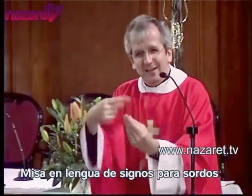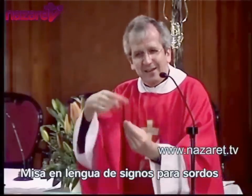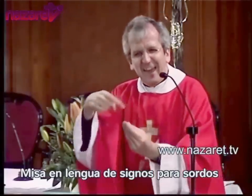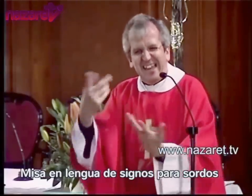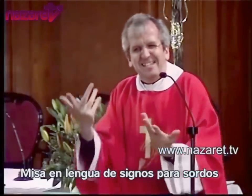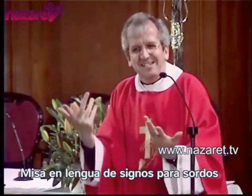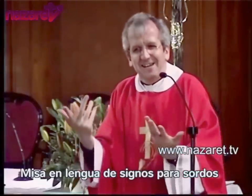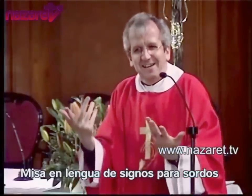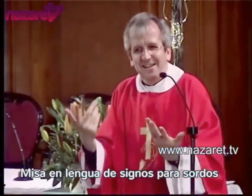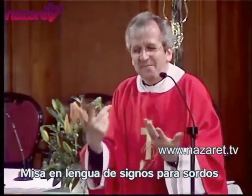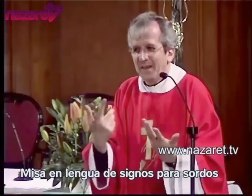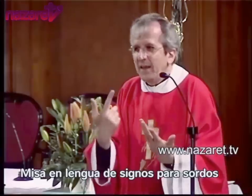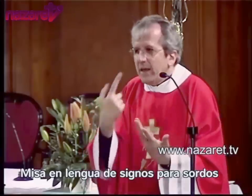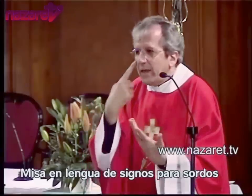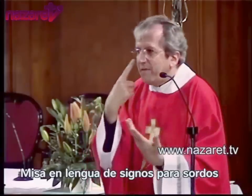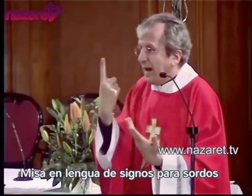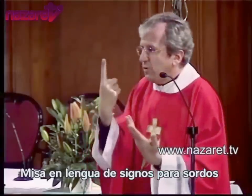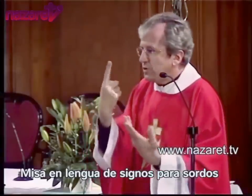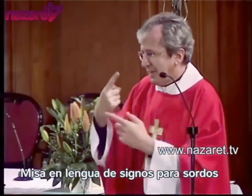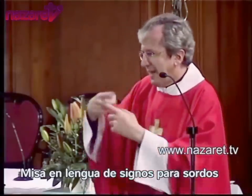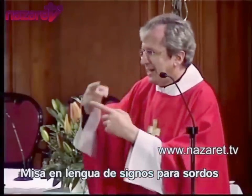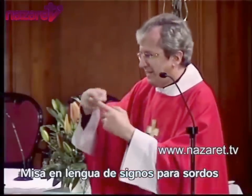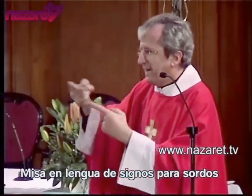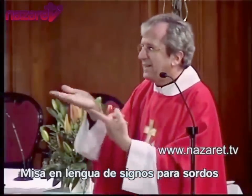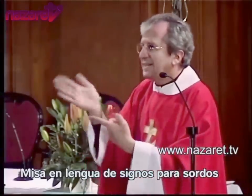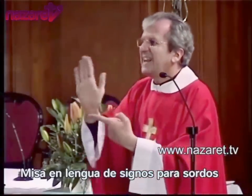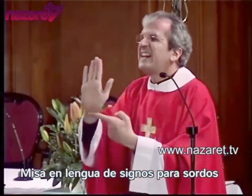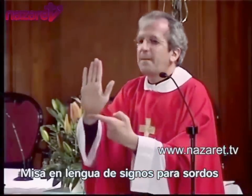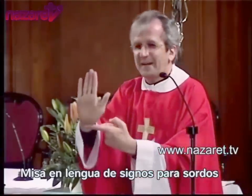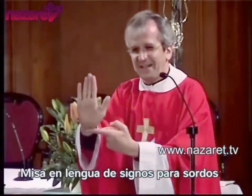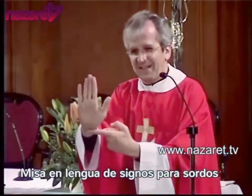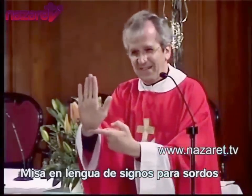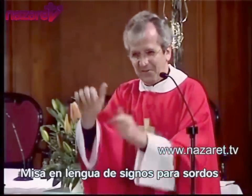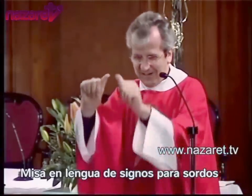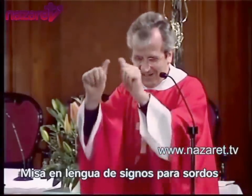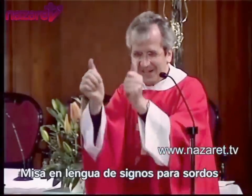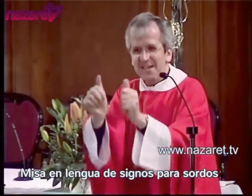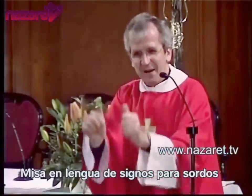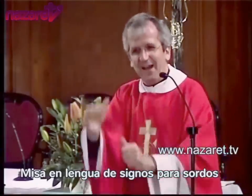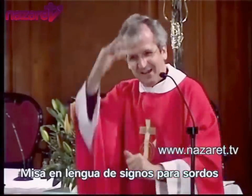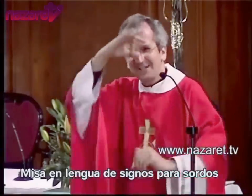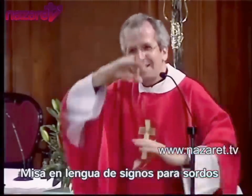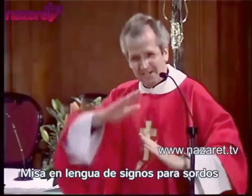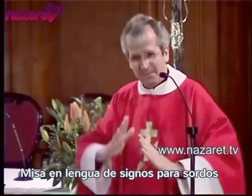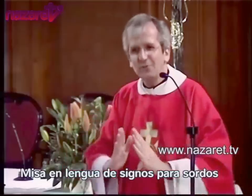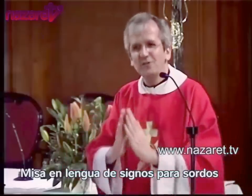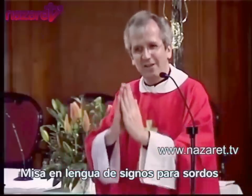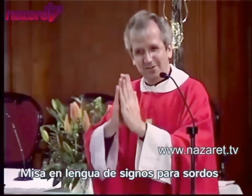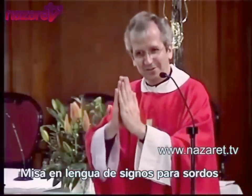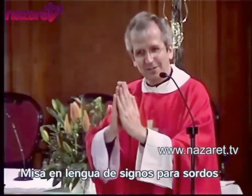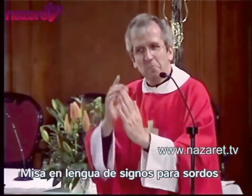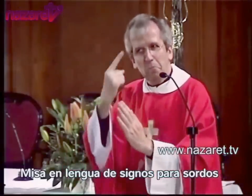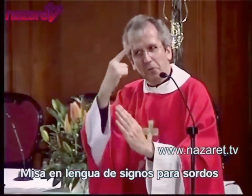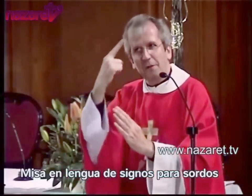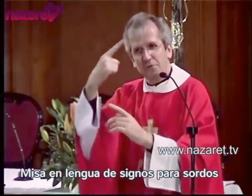y existen? Y fijaros que en las diferentes representaciones, imágenes del Espíritu